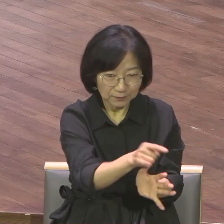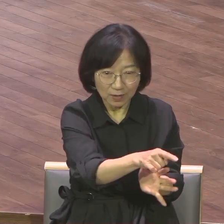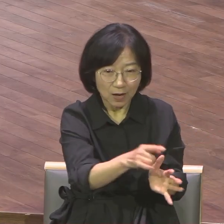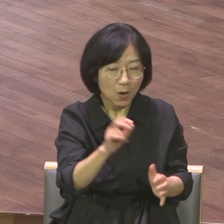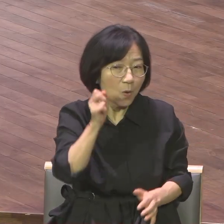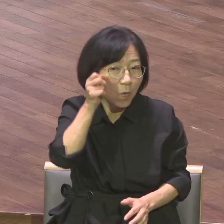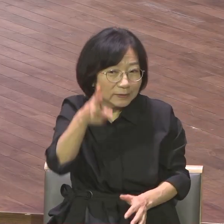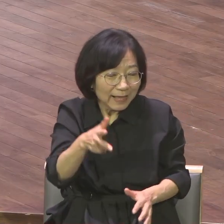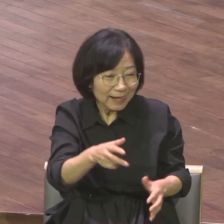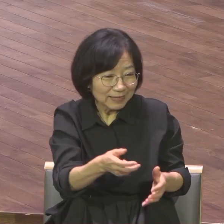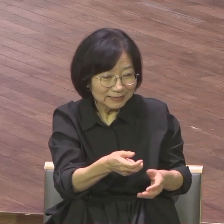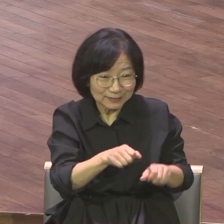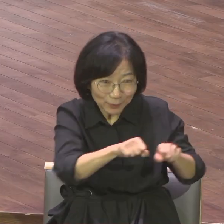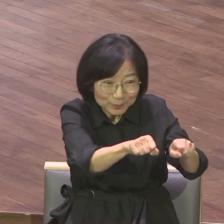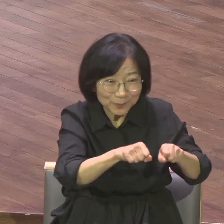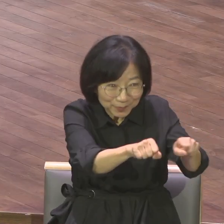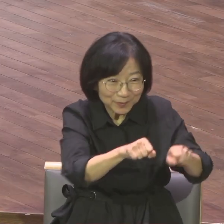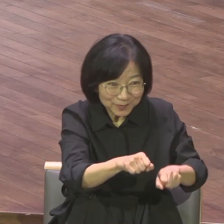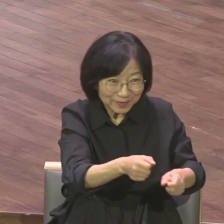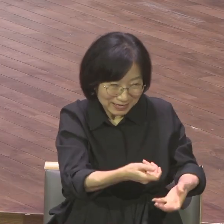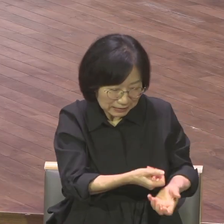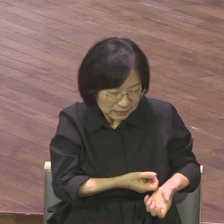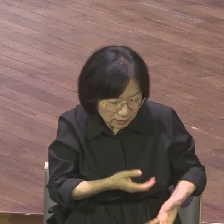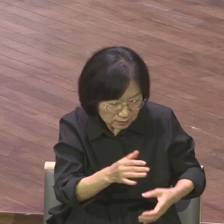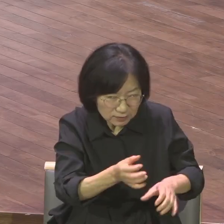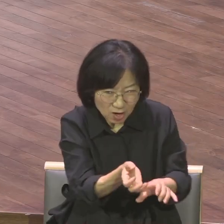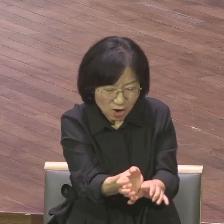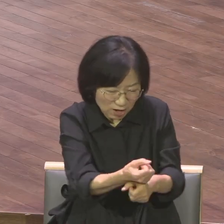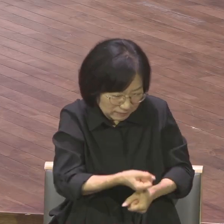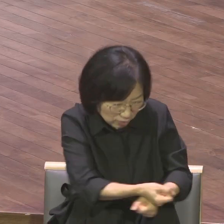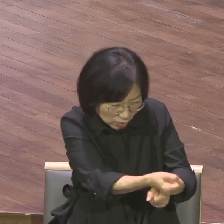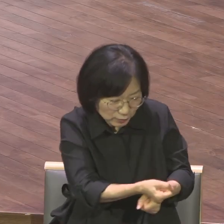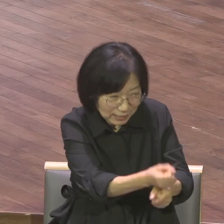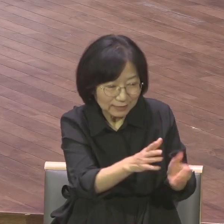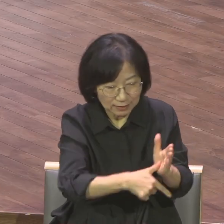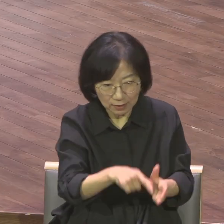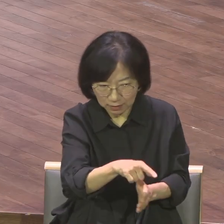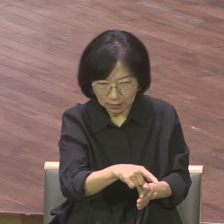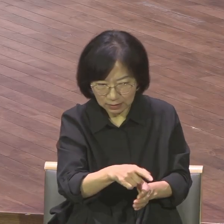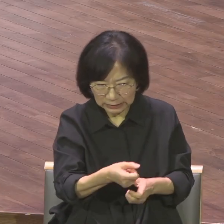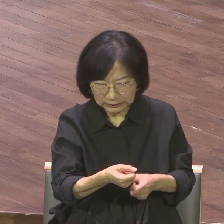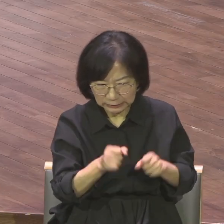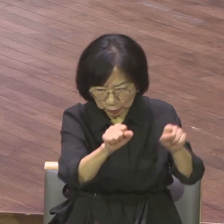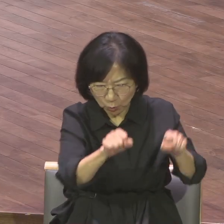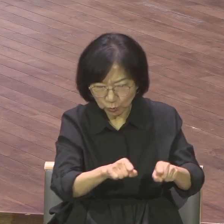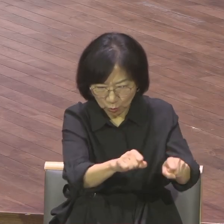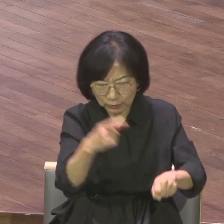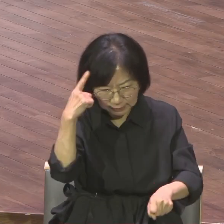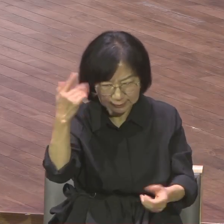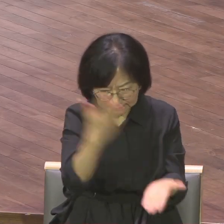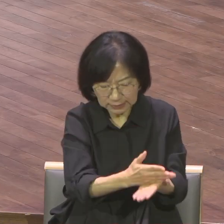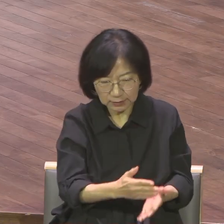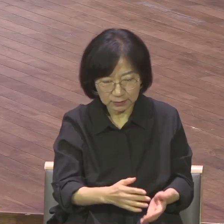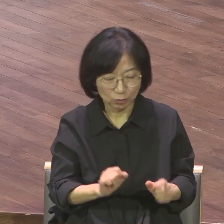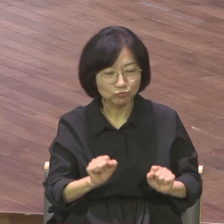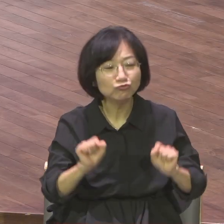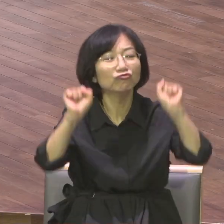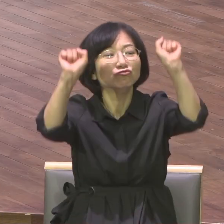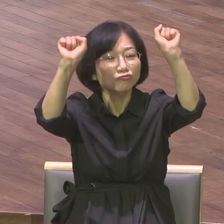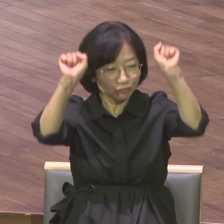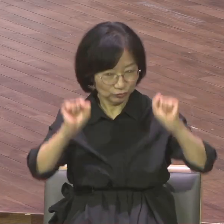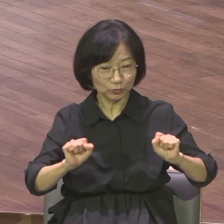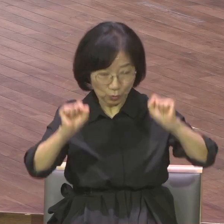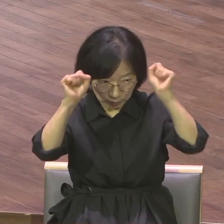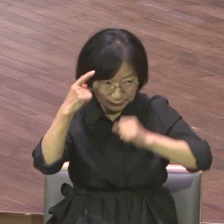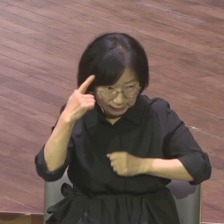그들에게 여러분이 하는 이 일이 아니라 운동이다. 운동이라고 생각하고 일을 해라. 이렇게